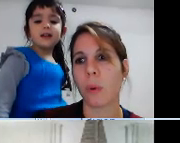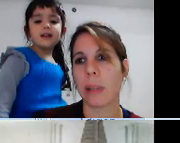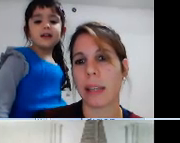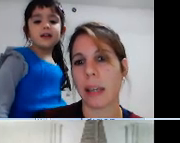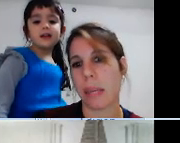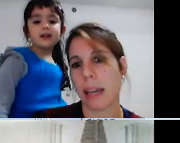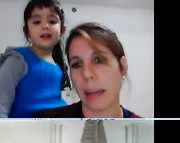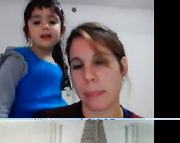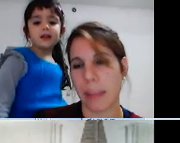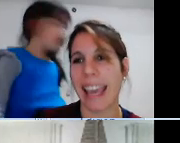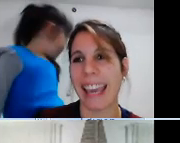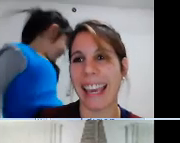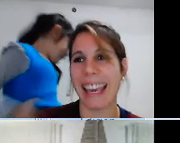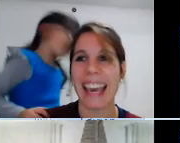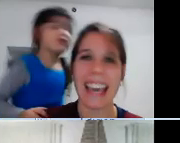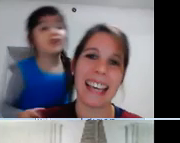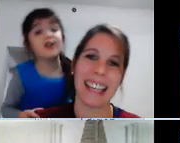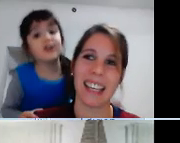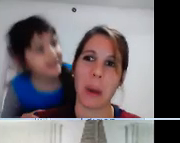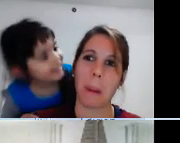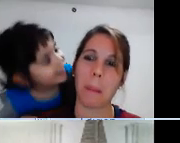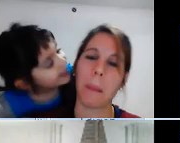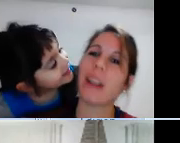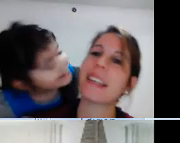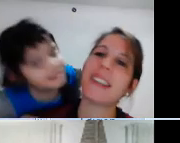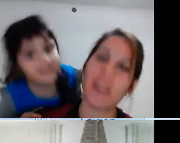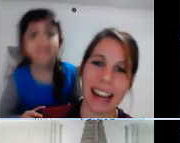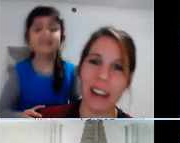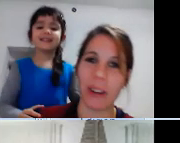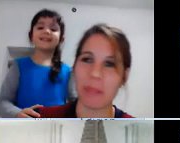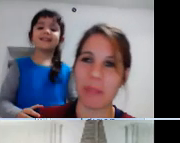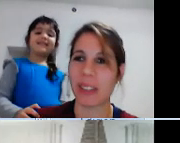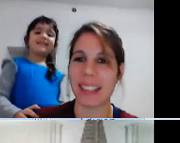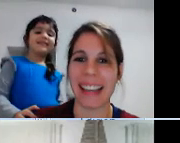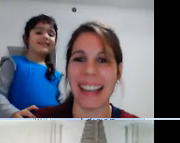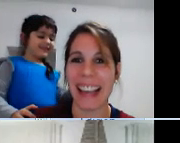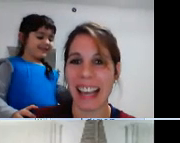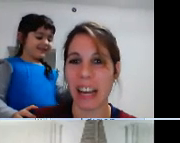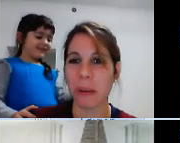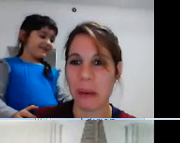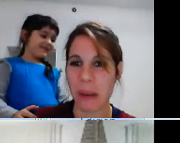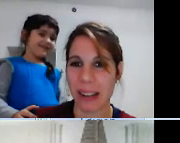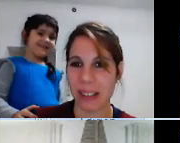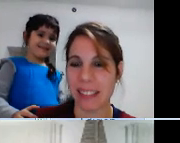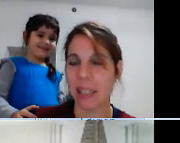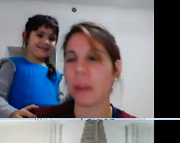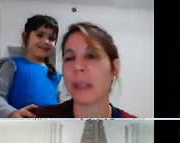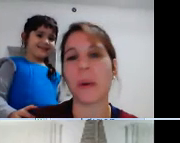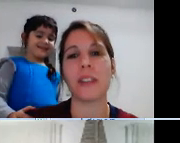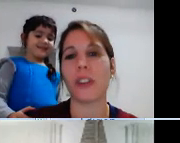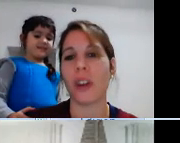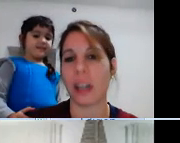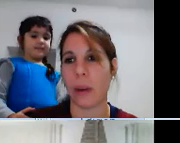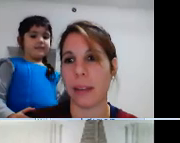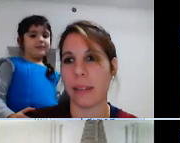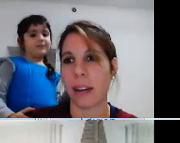es ese. un juguete de Mica. Pero yo Claro. te lo regalé. Pero ella se lo regaló. Entonces. Le gusta jugar